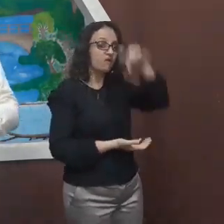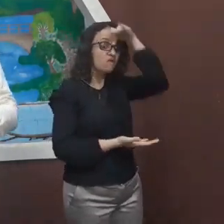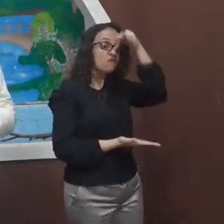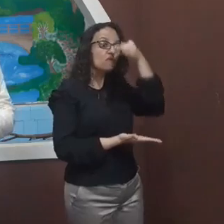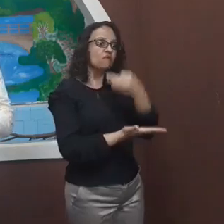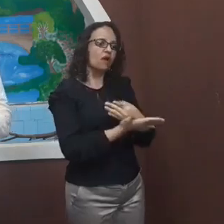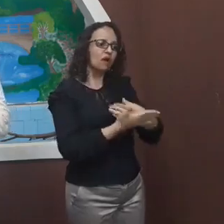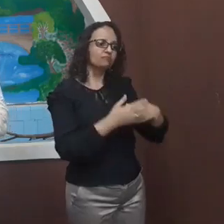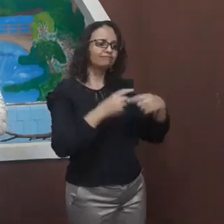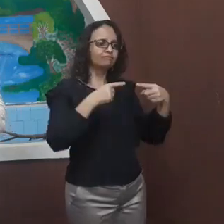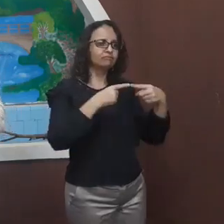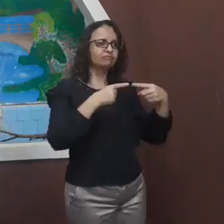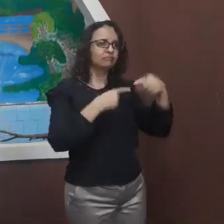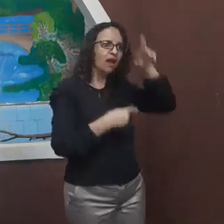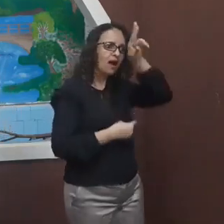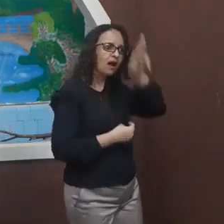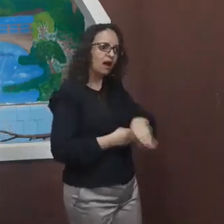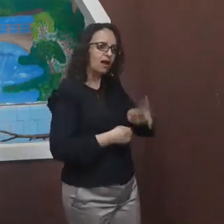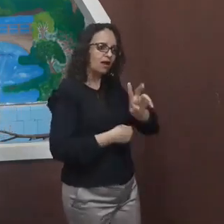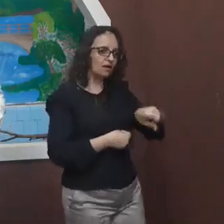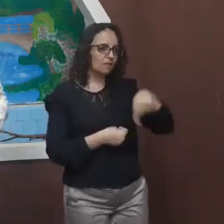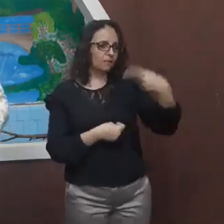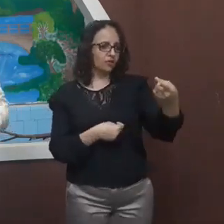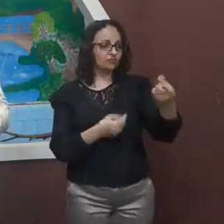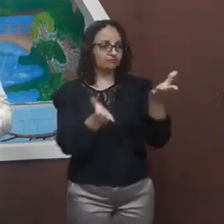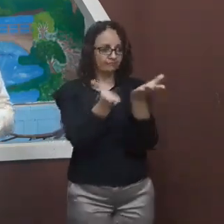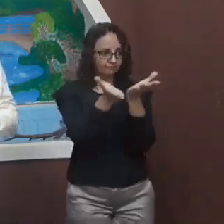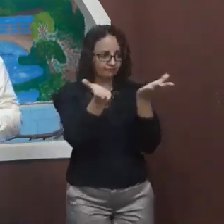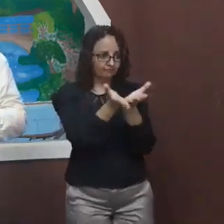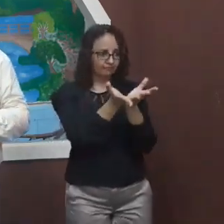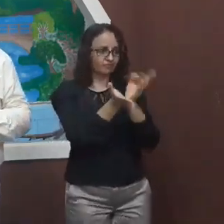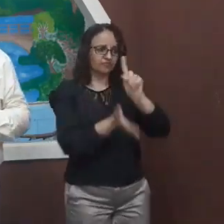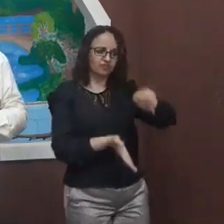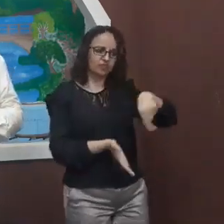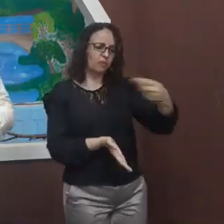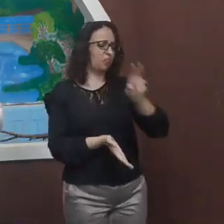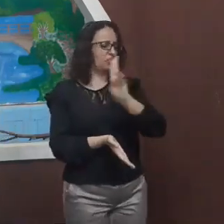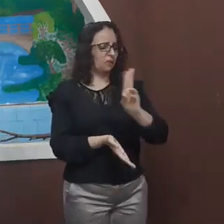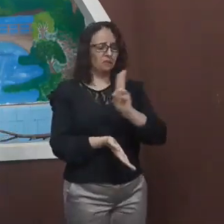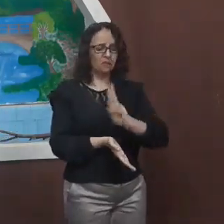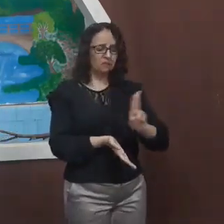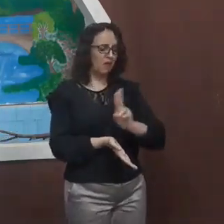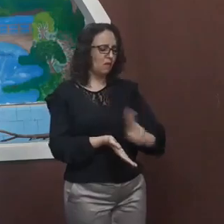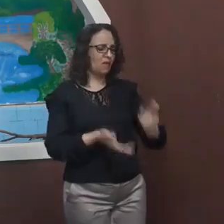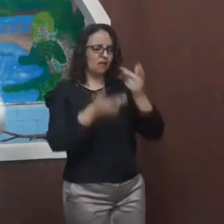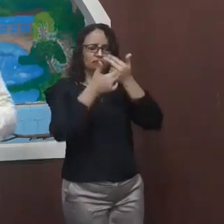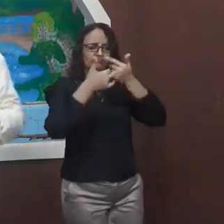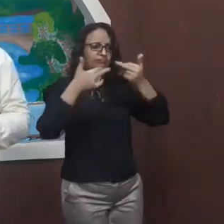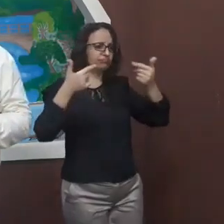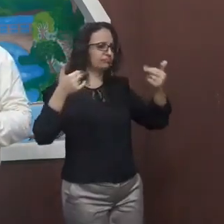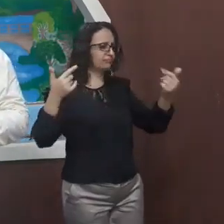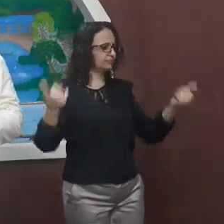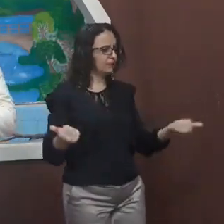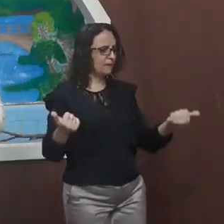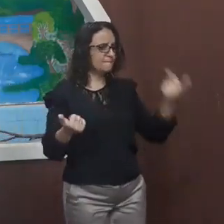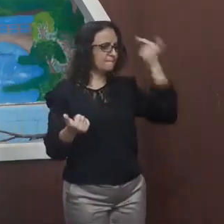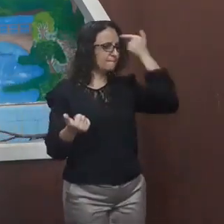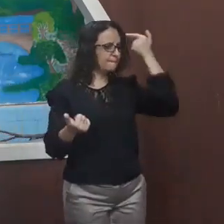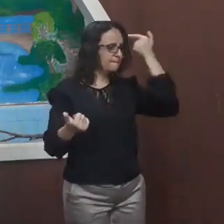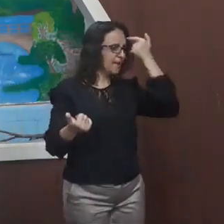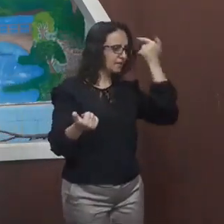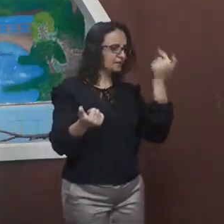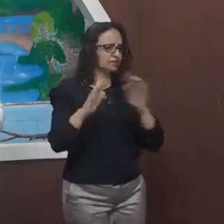razão. 1517, que é a Reforma Protestante. Depois vem Zwinglio, Calvino, Lutero e tantos reformadores, né? Surgem